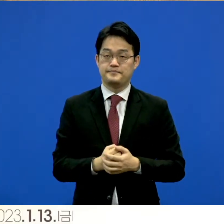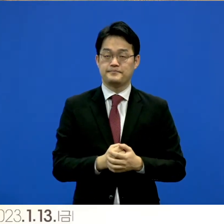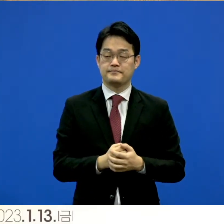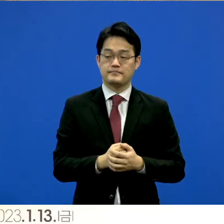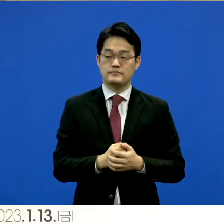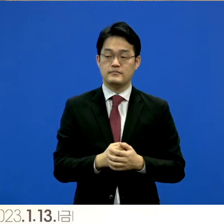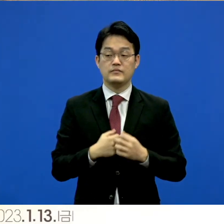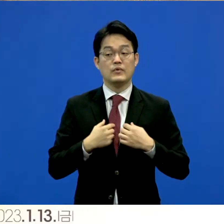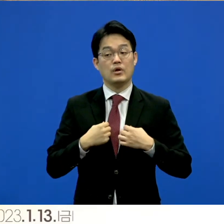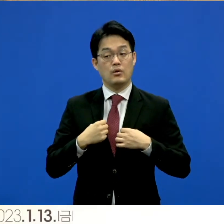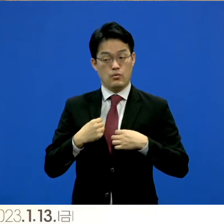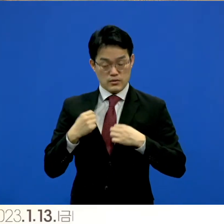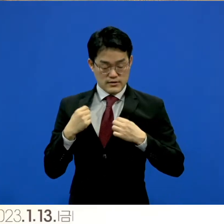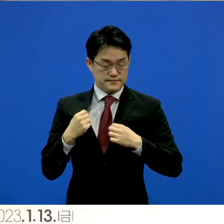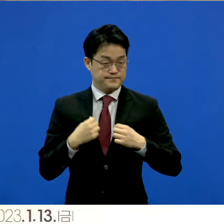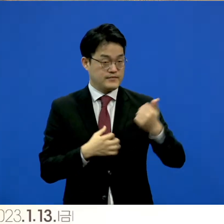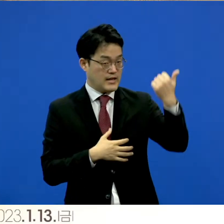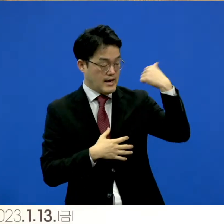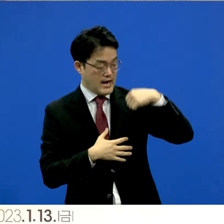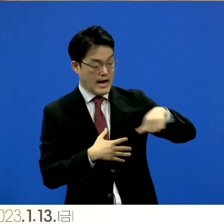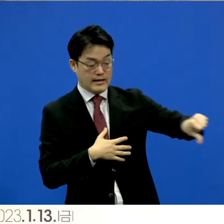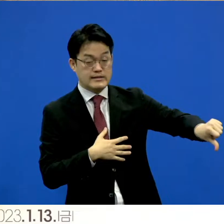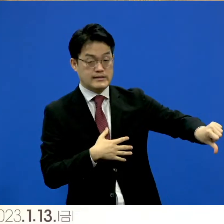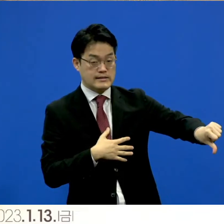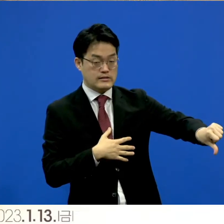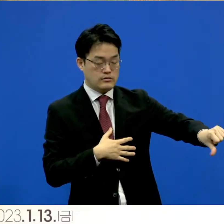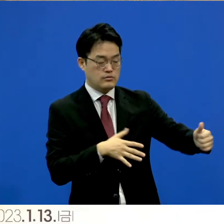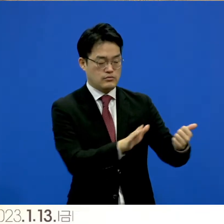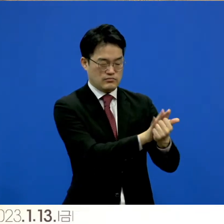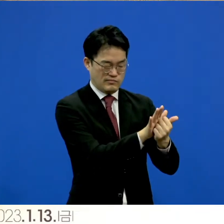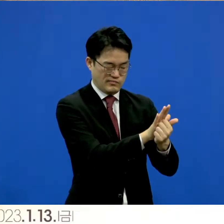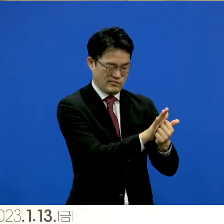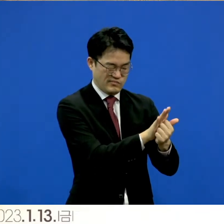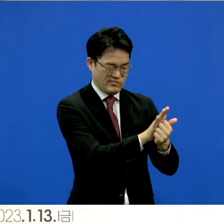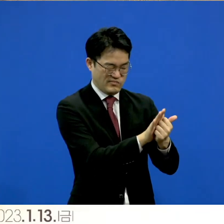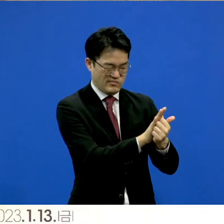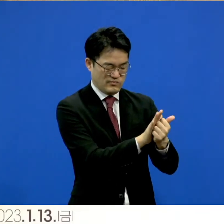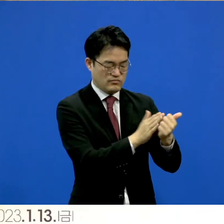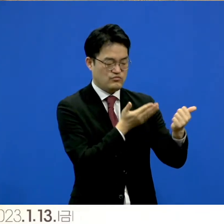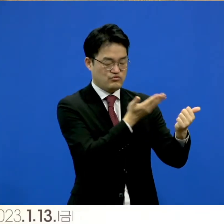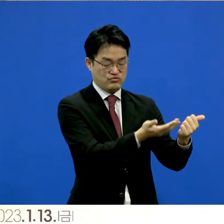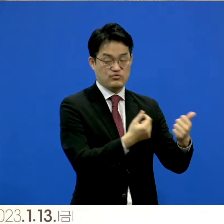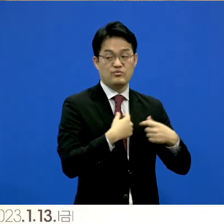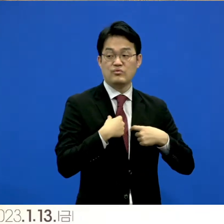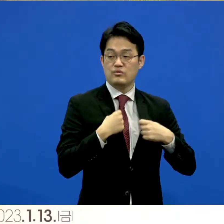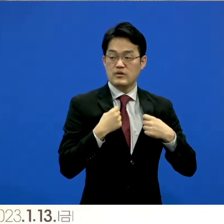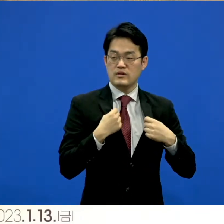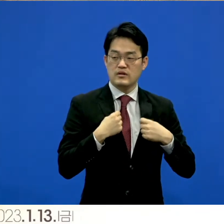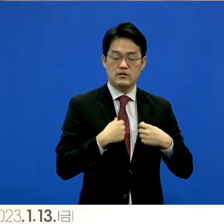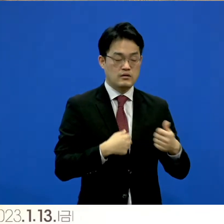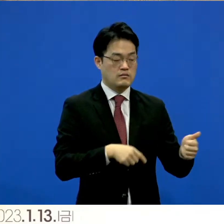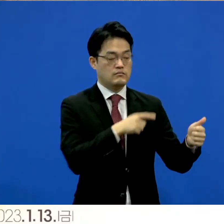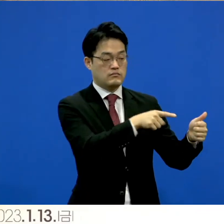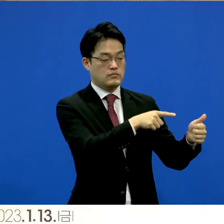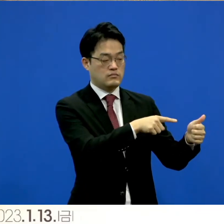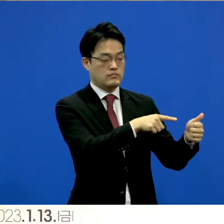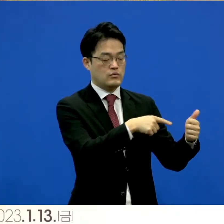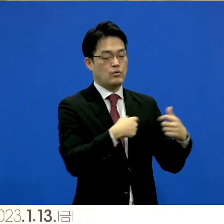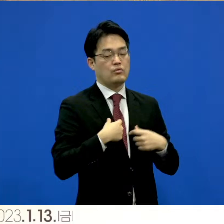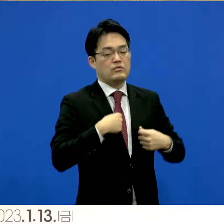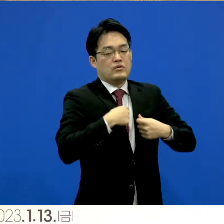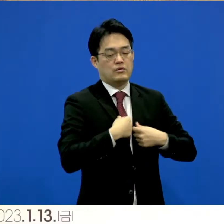이 옷은 아들로서의 예우를 받을 수 있는 옷. 이제 아들이야. 이렇게.